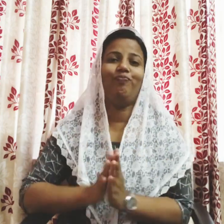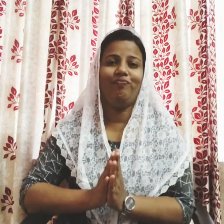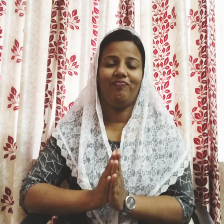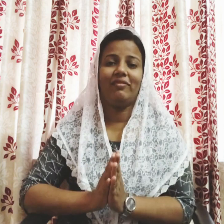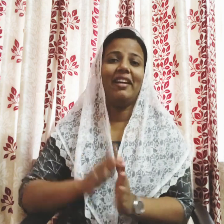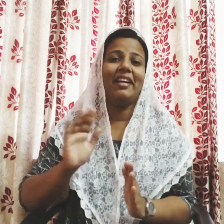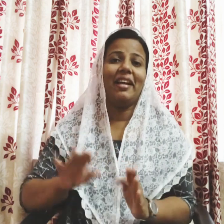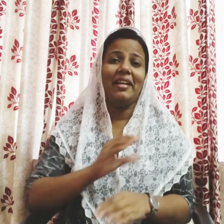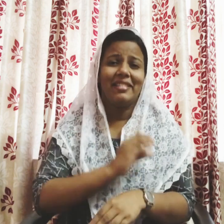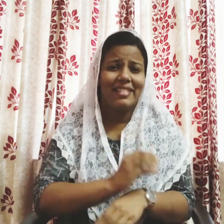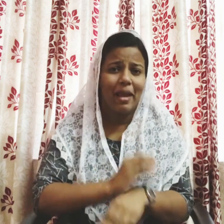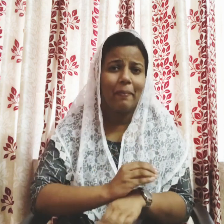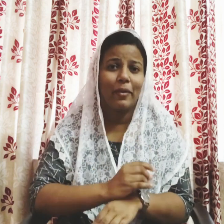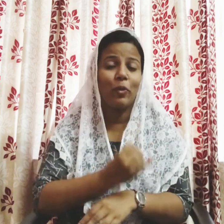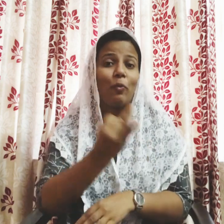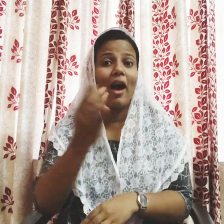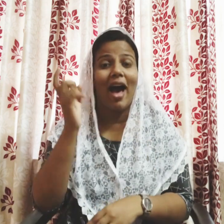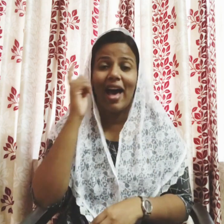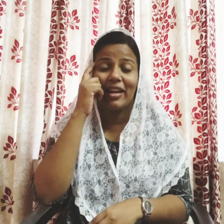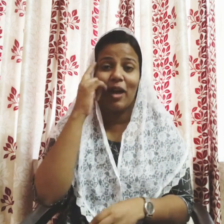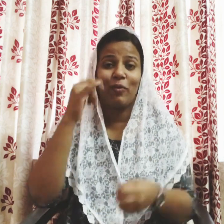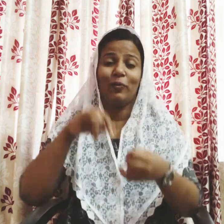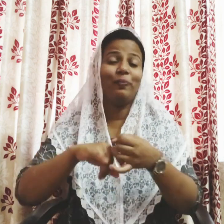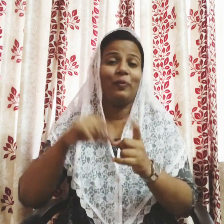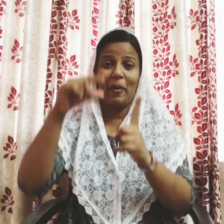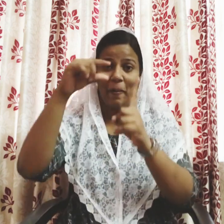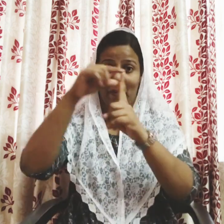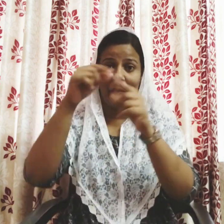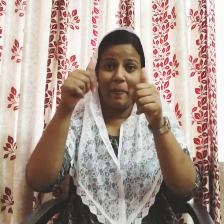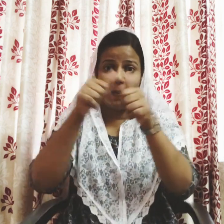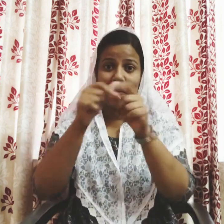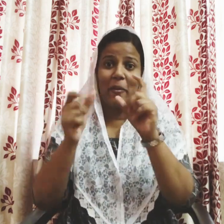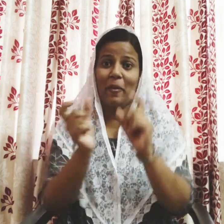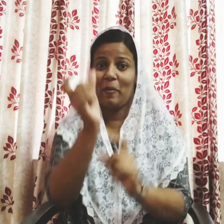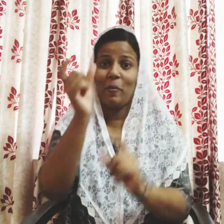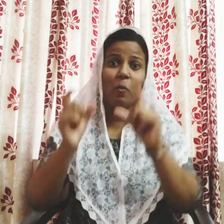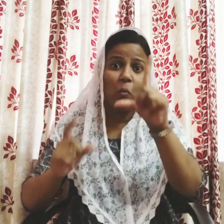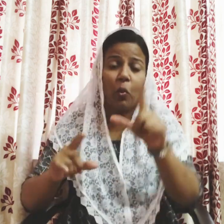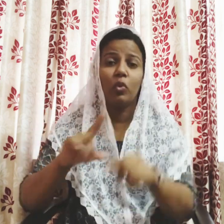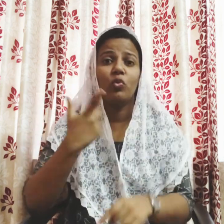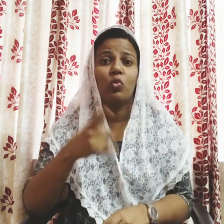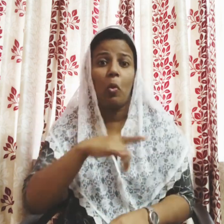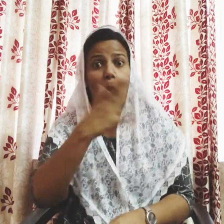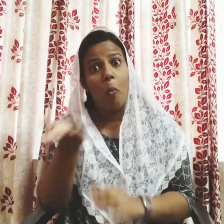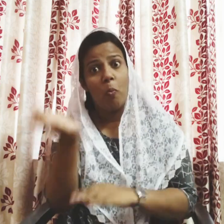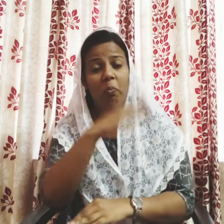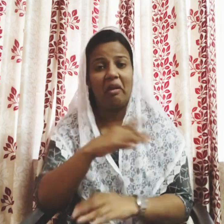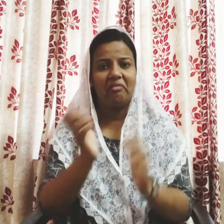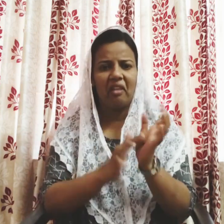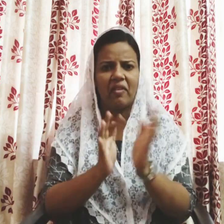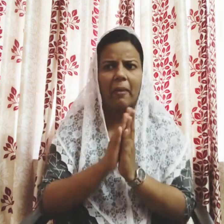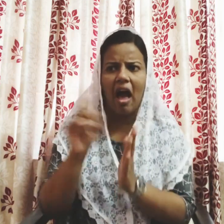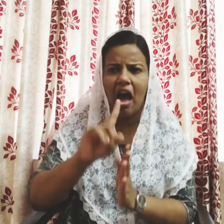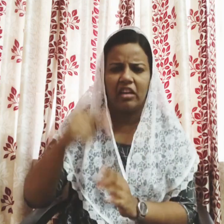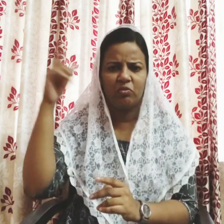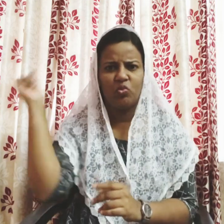ആമേൻ. ദൈവസഭയെ ഉപദ്രവിച്ചാണെന്ന ശൗലിനെ കുറിച്ചൊന്ന് ചിന്തിച്ച് നോക്കി. അന്ന് എല്ലാവരും പറഞ്ഞു, ഇവൻ ഭയങ്കര ഉപദ്രവിയാണ്, ഇവൻ സഭയെ മുടിച്ച് തേച്ച്